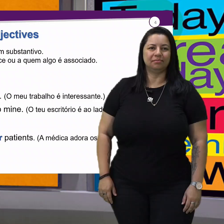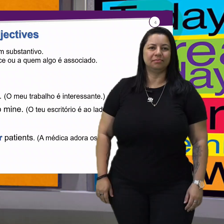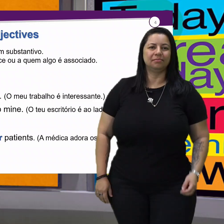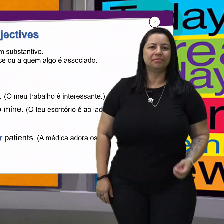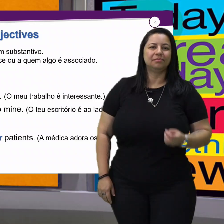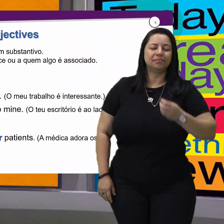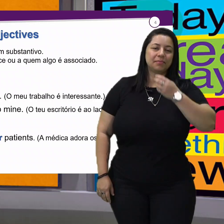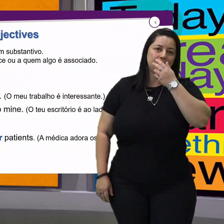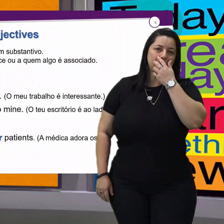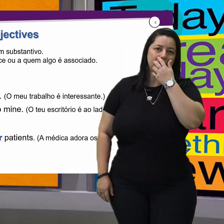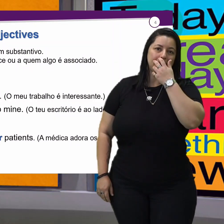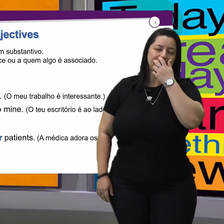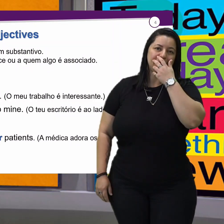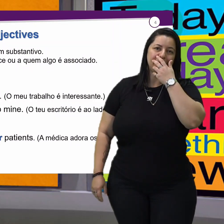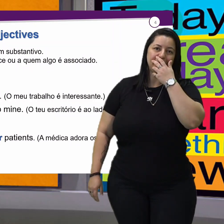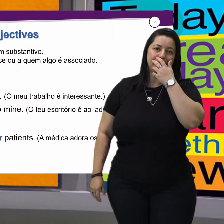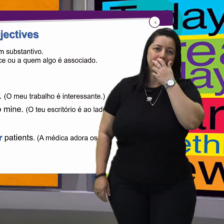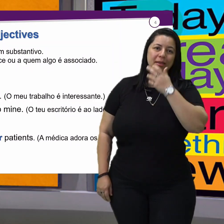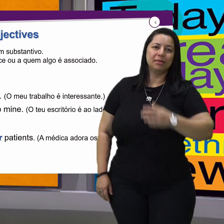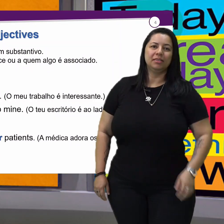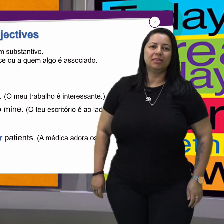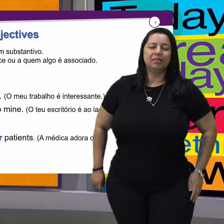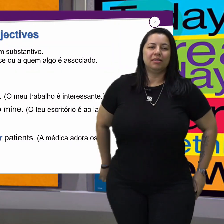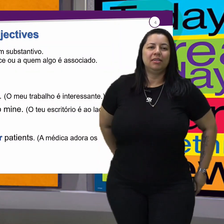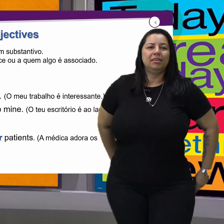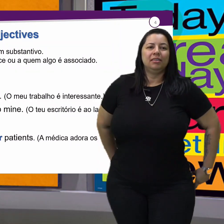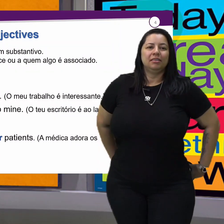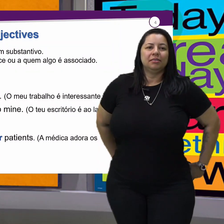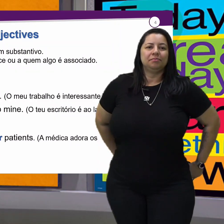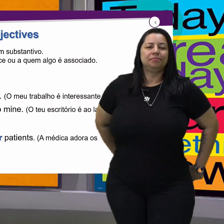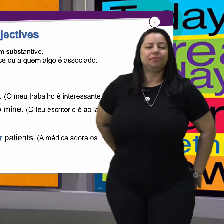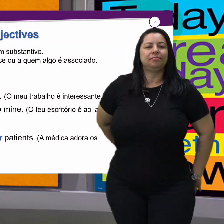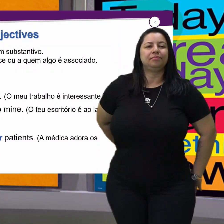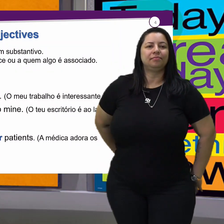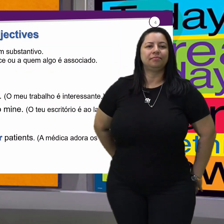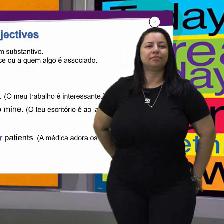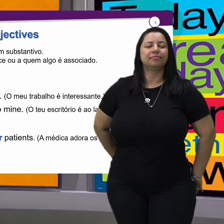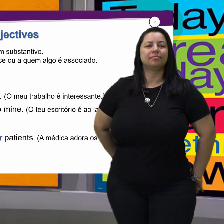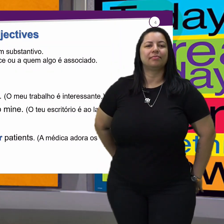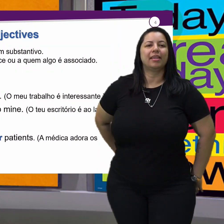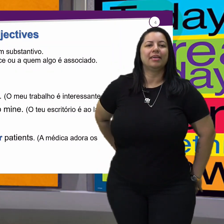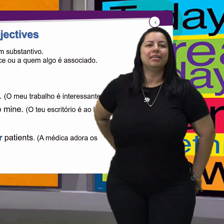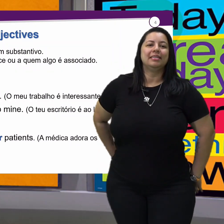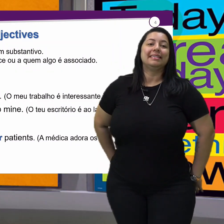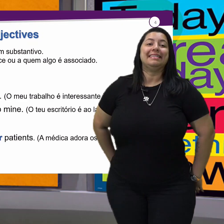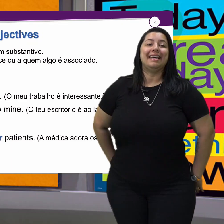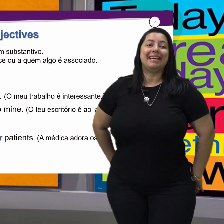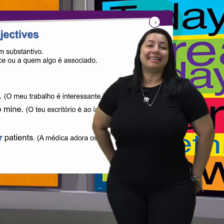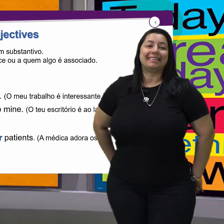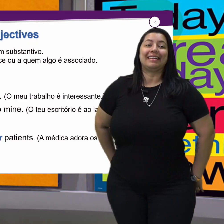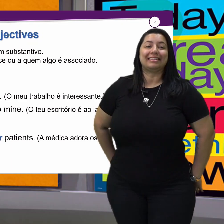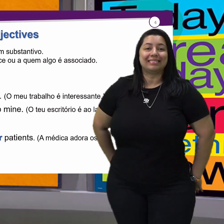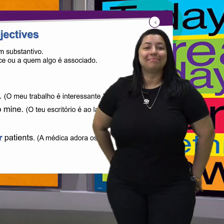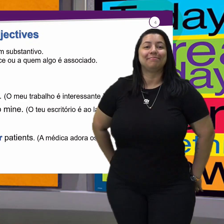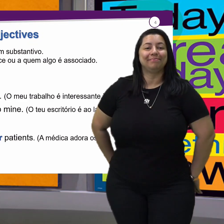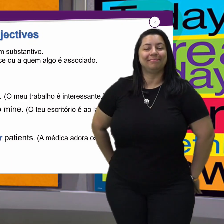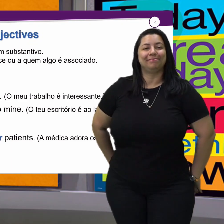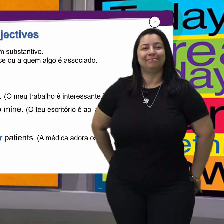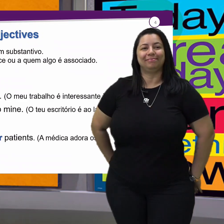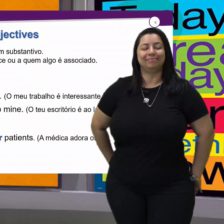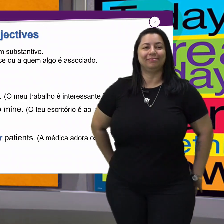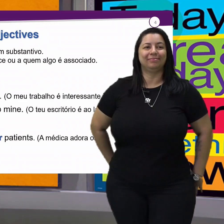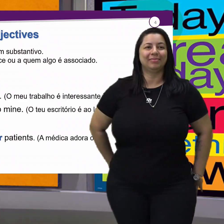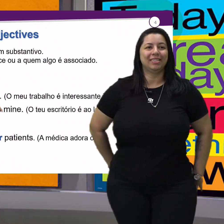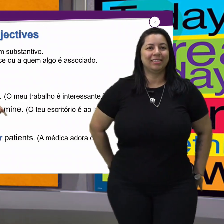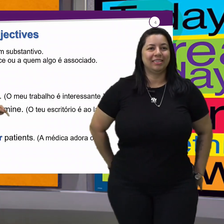tanto médico quanto médica. E você tem o her aqui, que é o adjetivo possessivo, que indica o quê? Que é dela. E o que